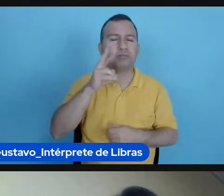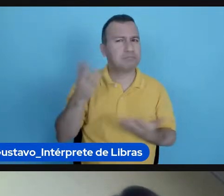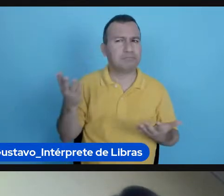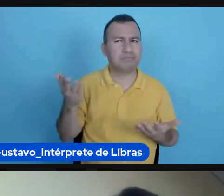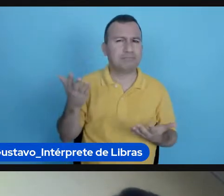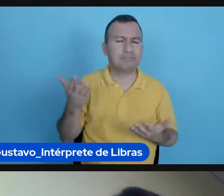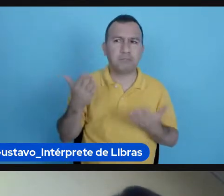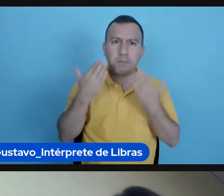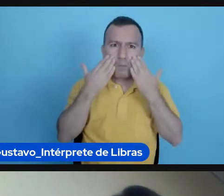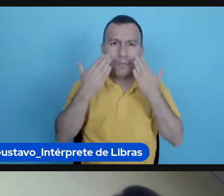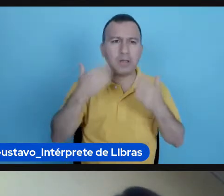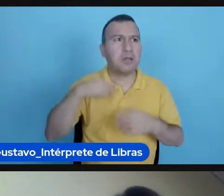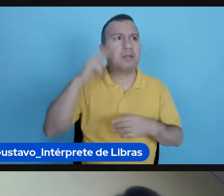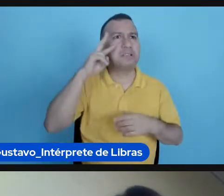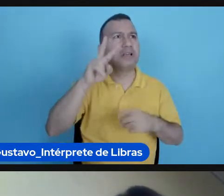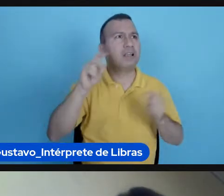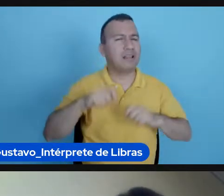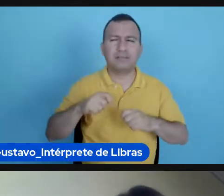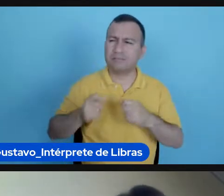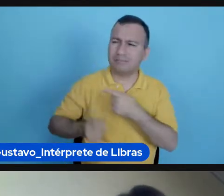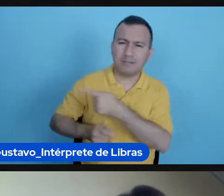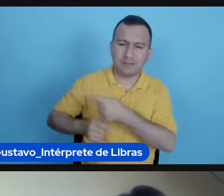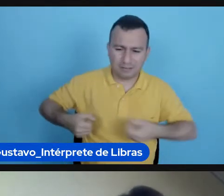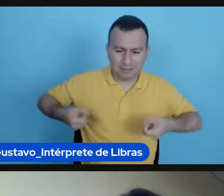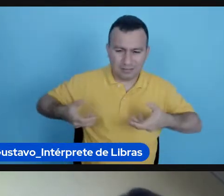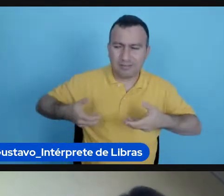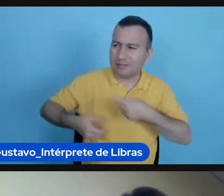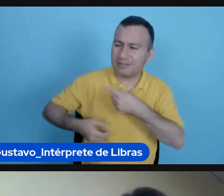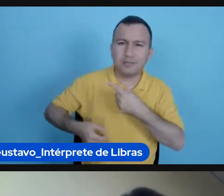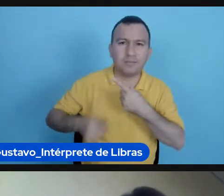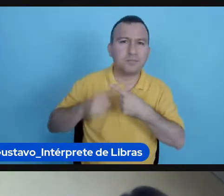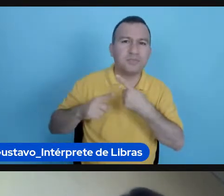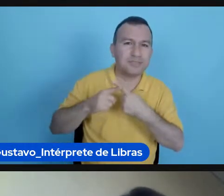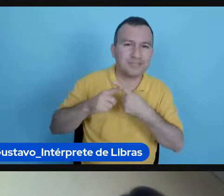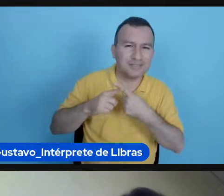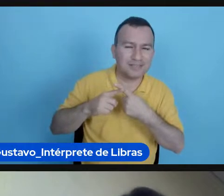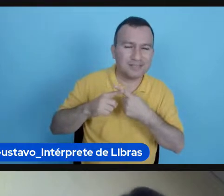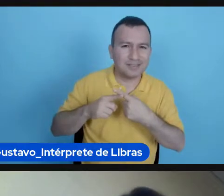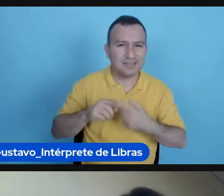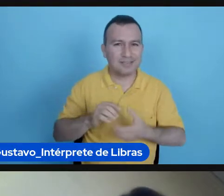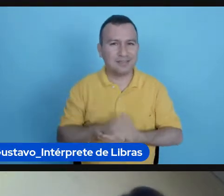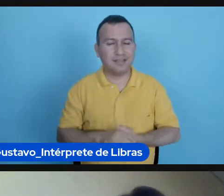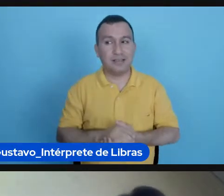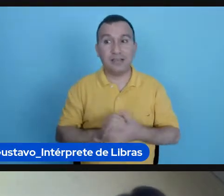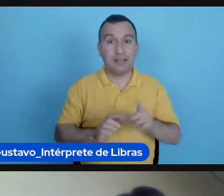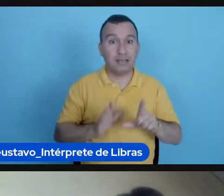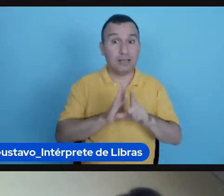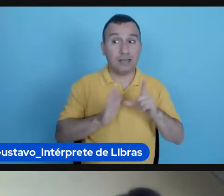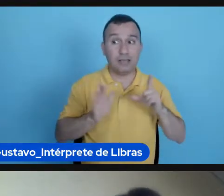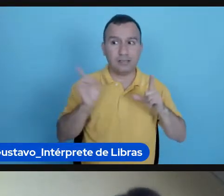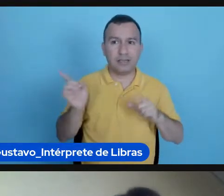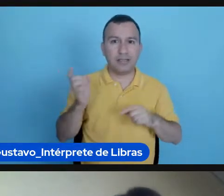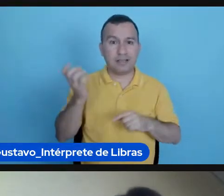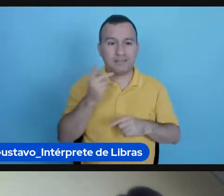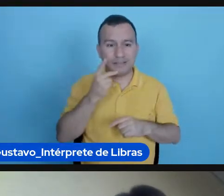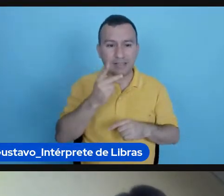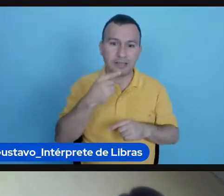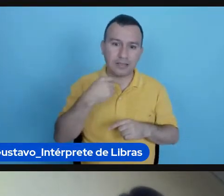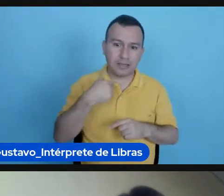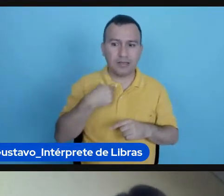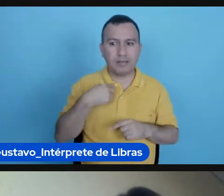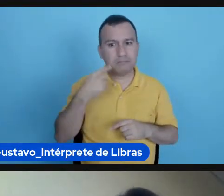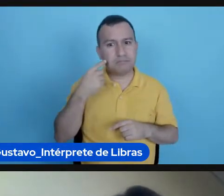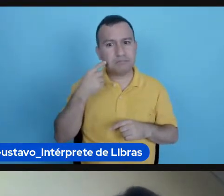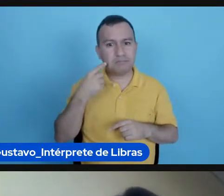Por que que não era possível, né, para ela falar inicialmente que ela não enxergava? E por que